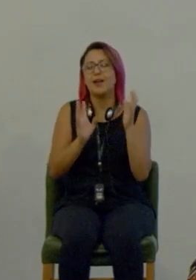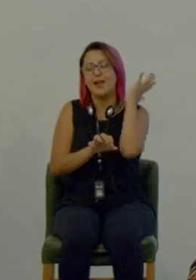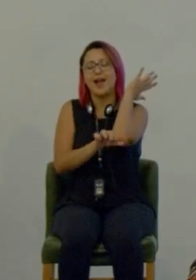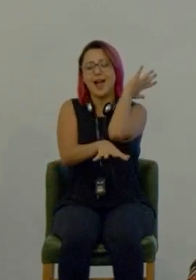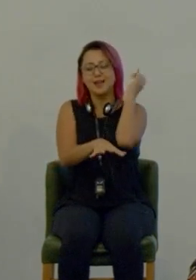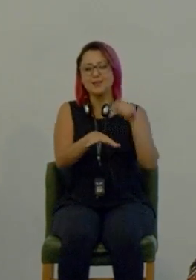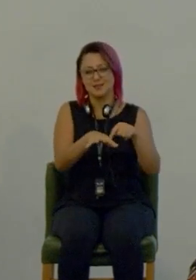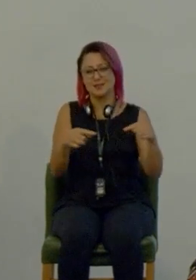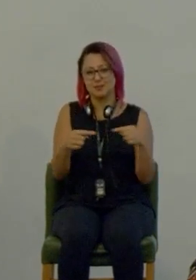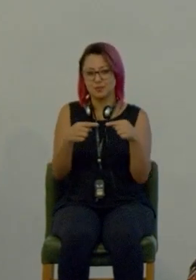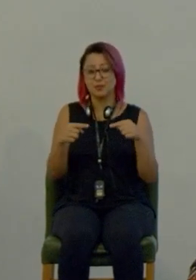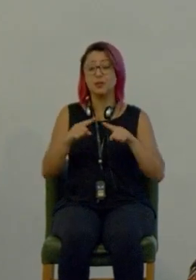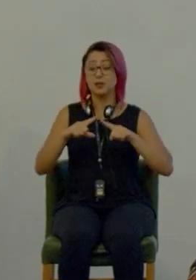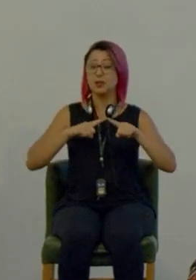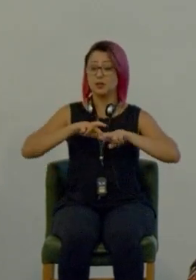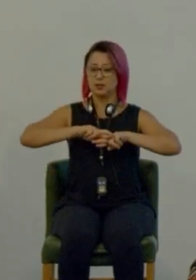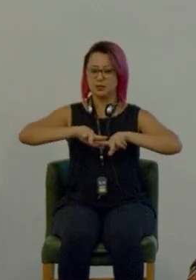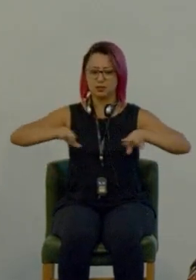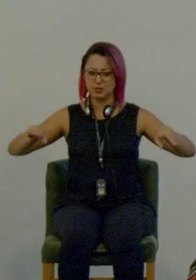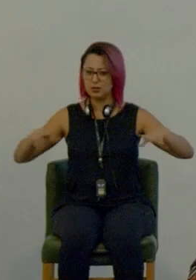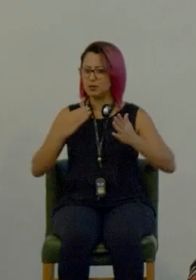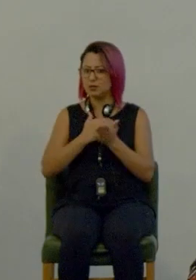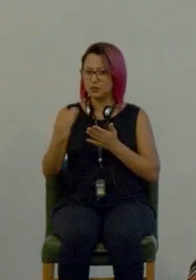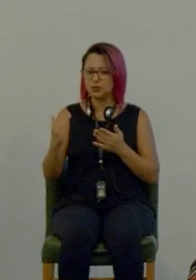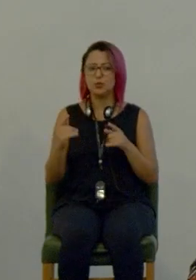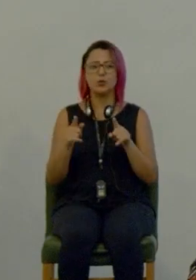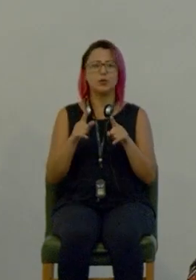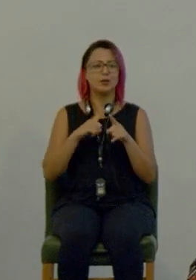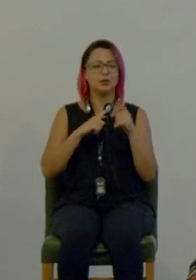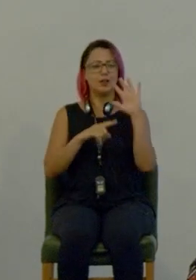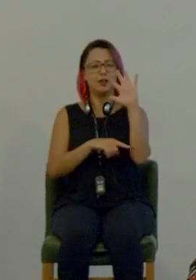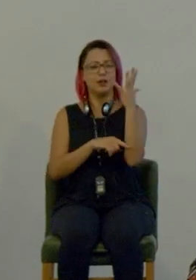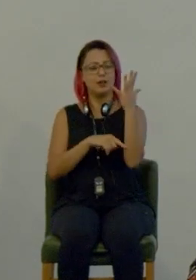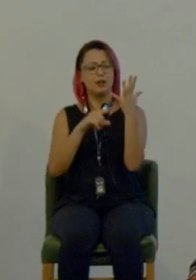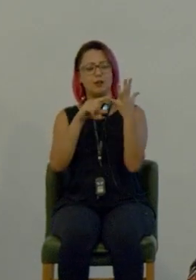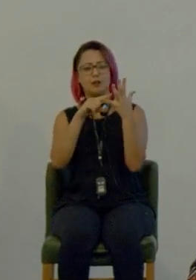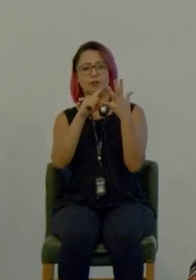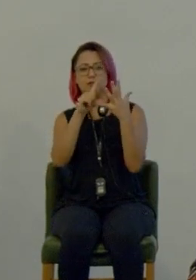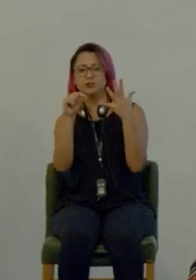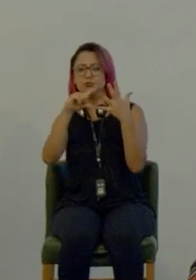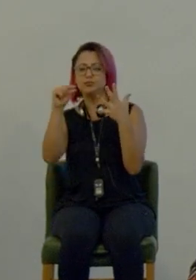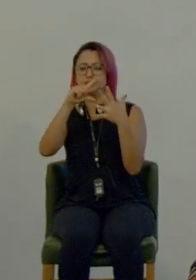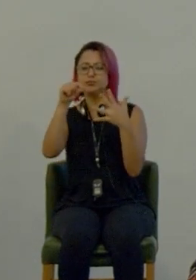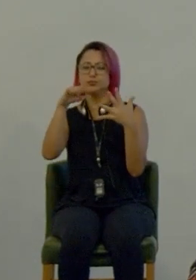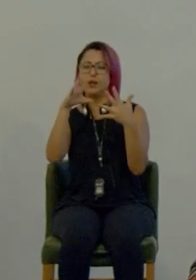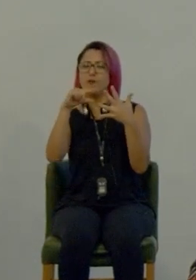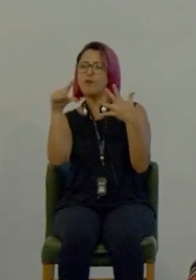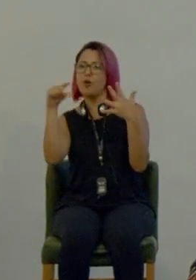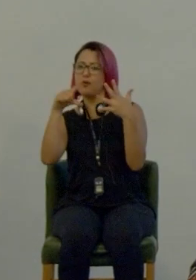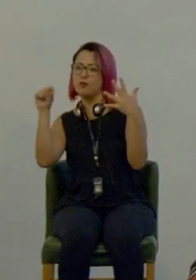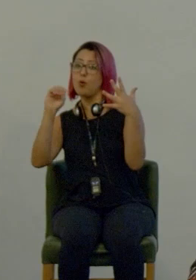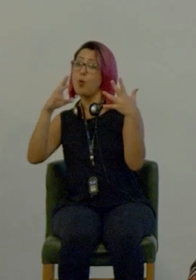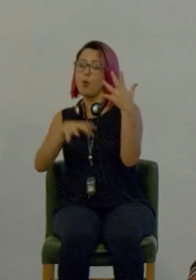leguminosa, mas tem um monte de árvore aqui, né? Temos a coca e o tabaco, que são arbustos, né? Mas tem um monte de árvore aqui. Isso é